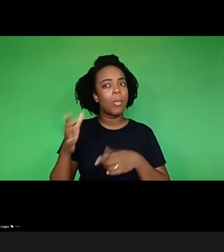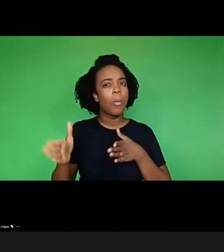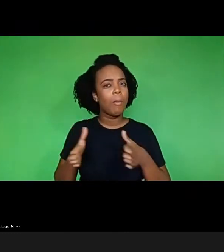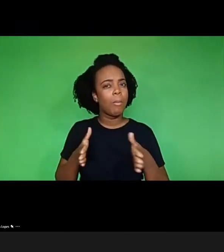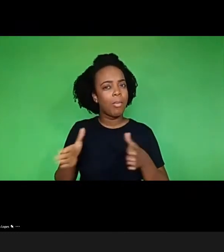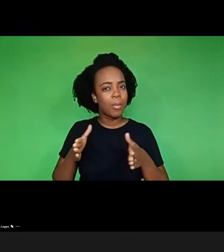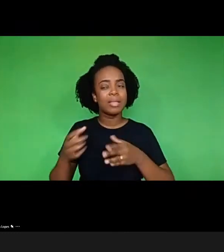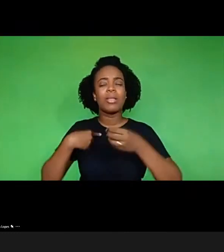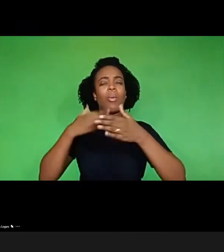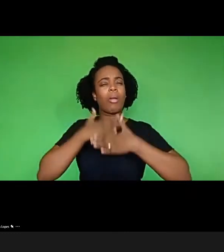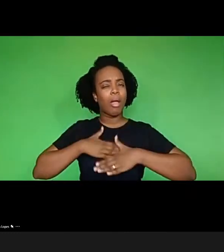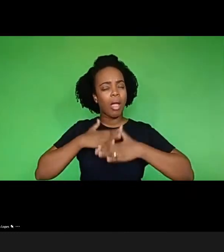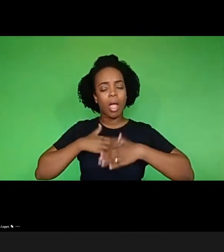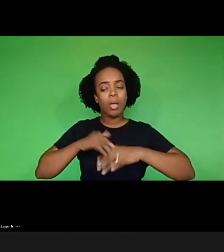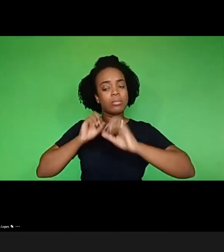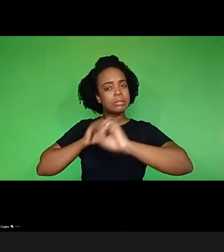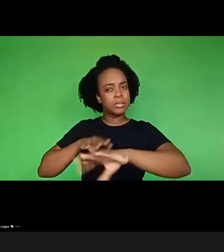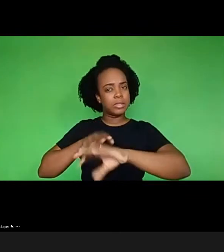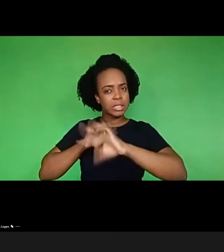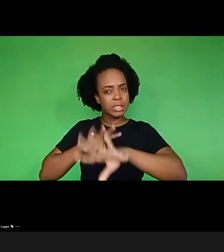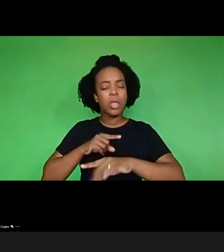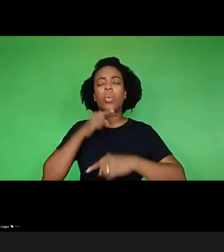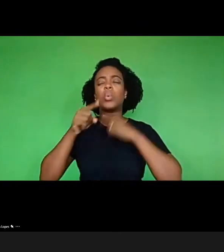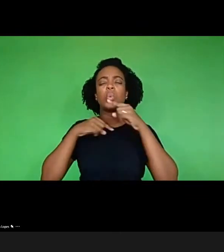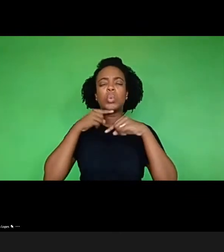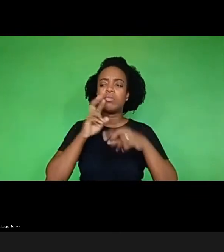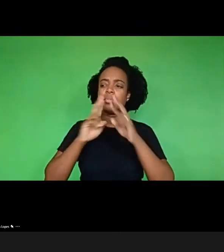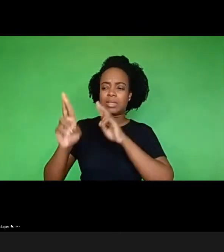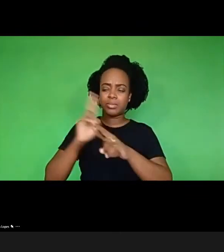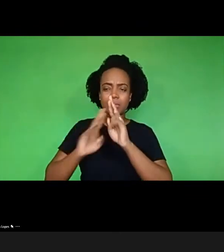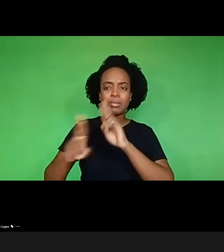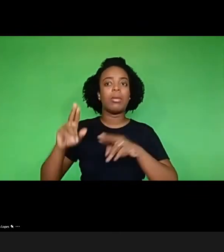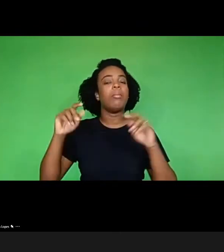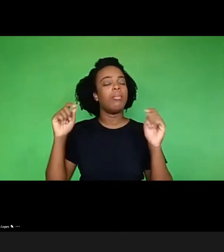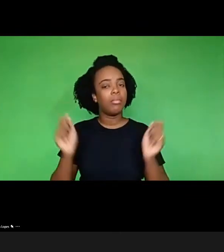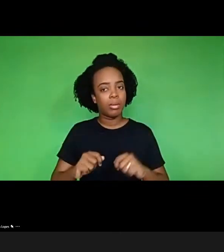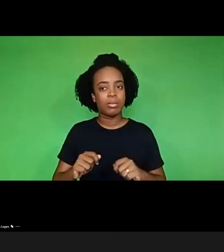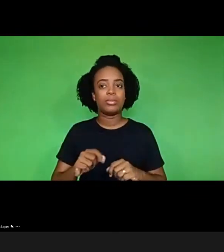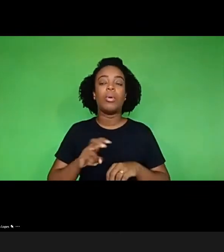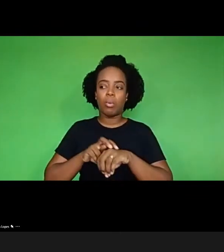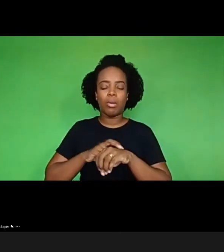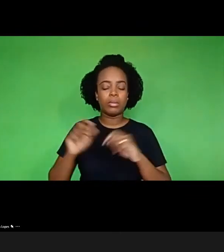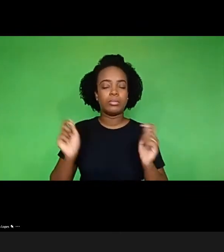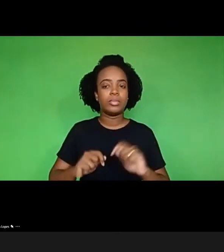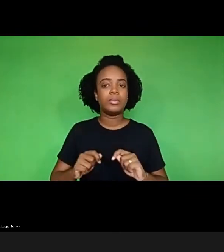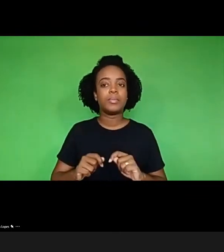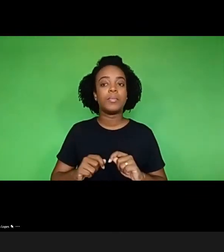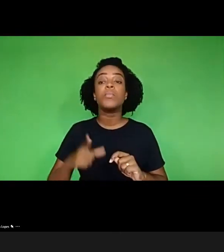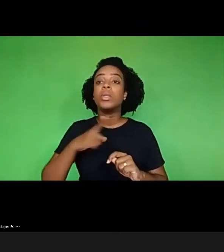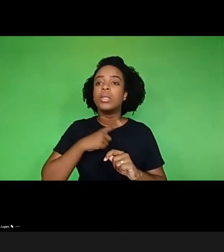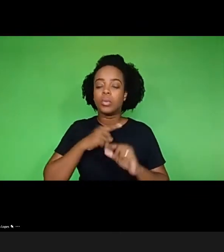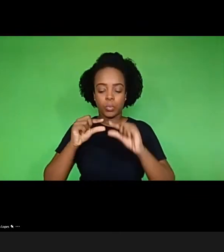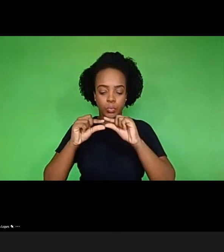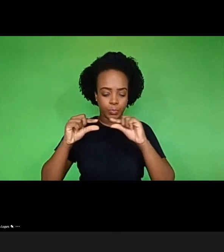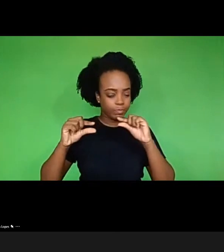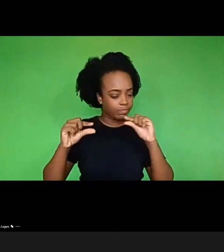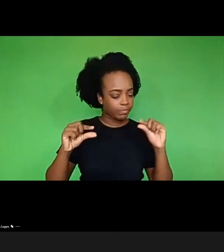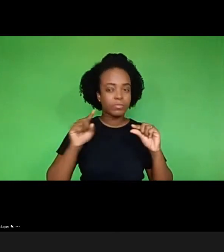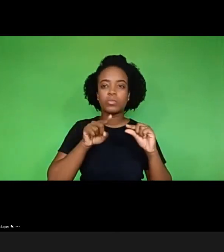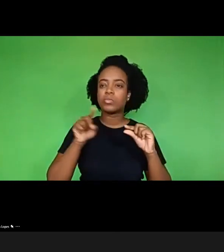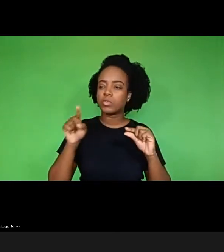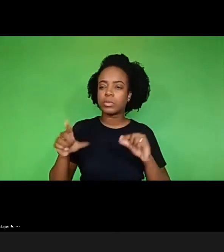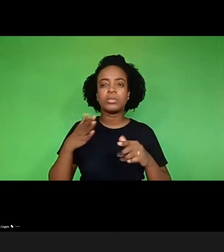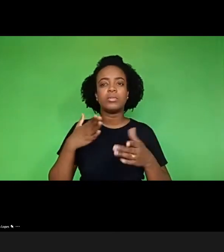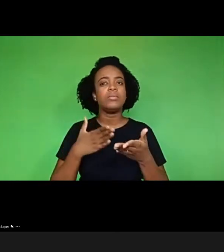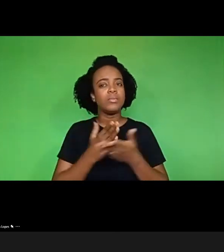com mais calma, tirar dúvida online. Mas o que acontece? Tem um link que vocês vão acessar. Nesse link vai aparecer na tela